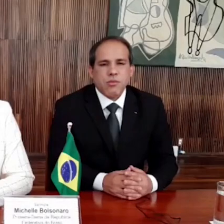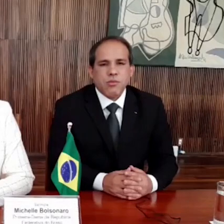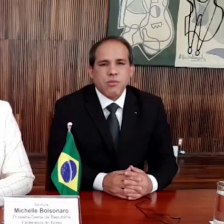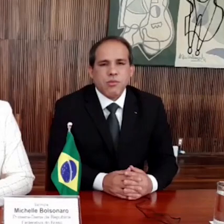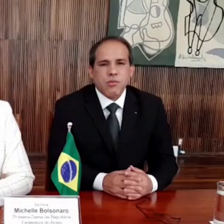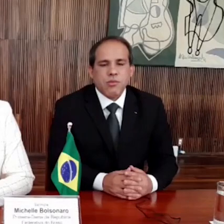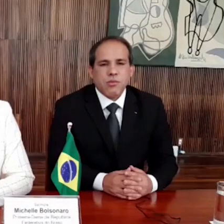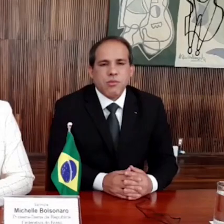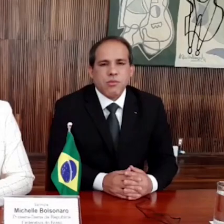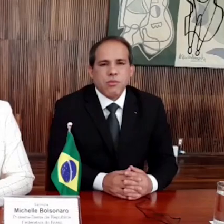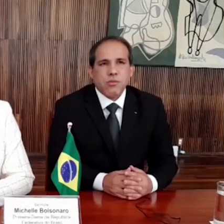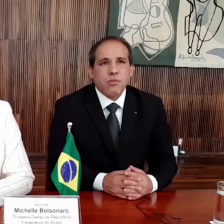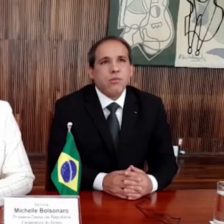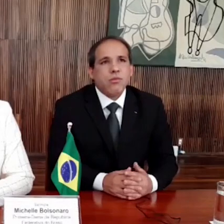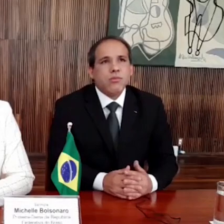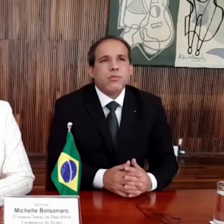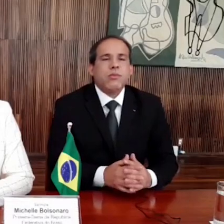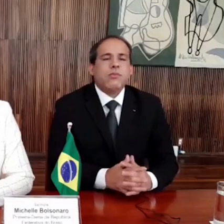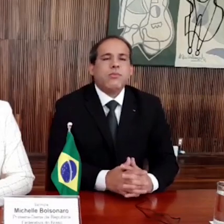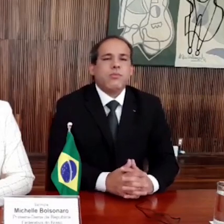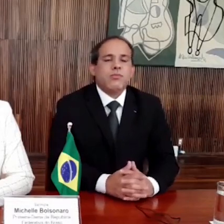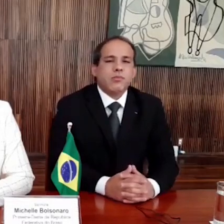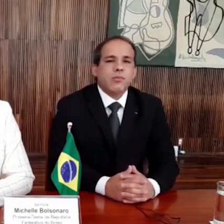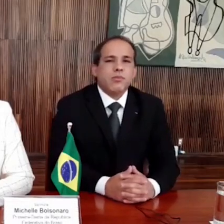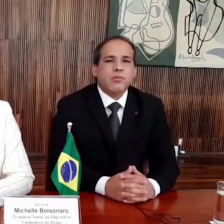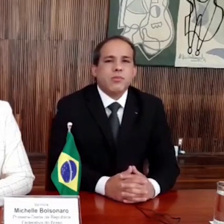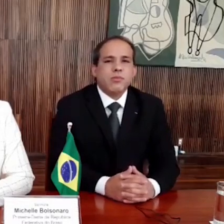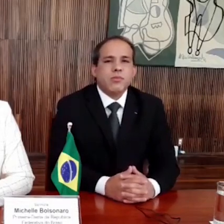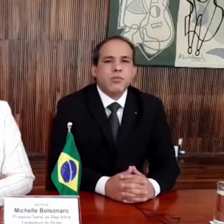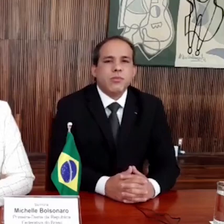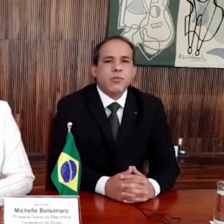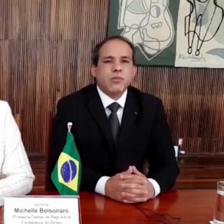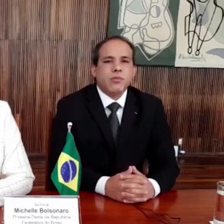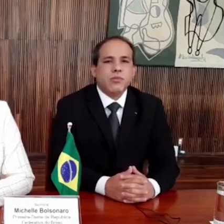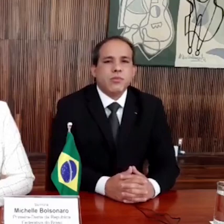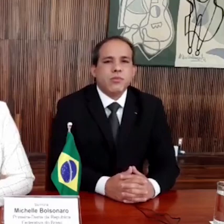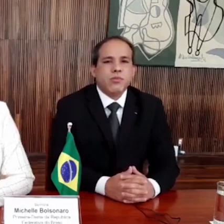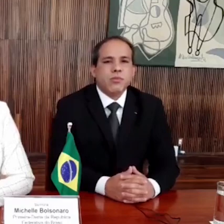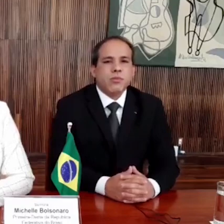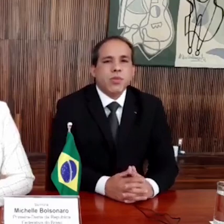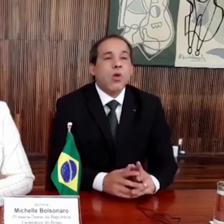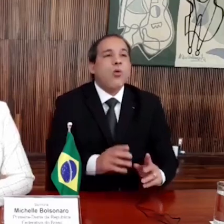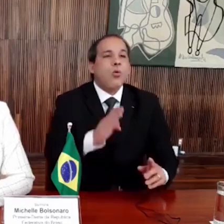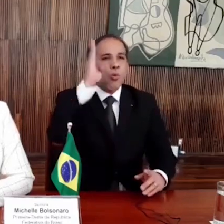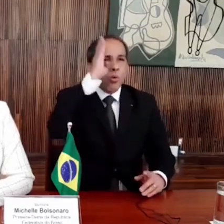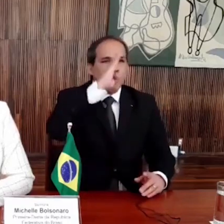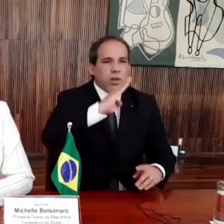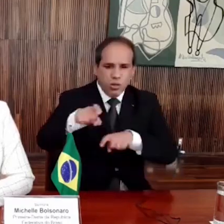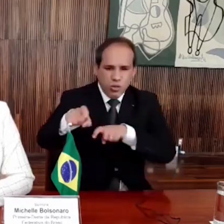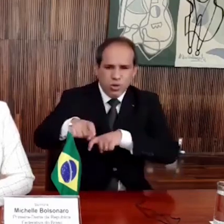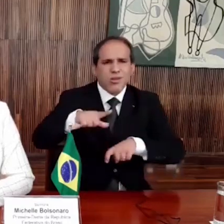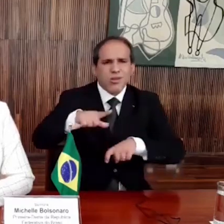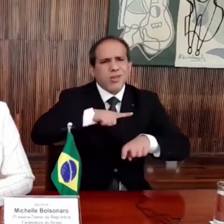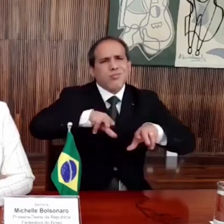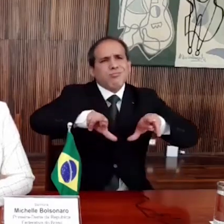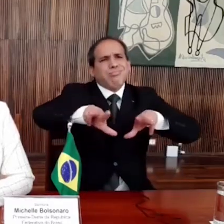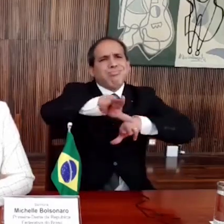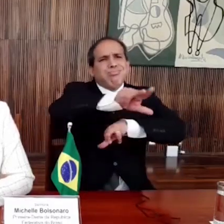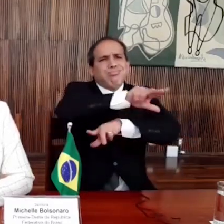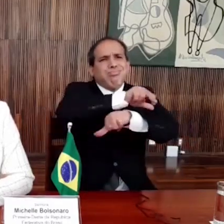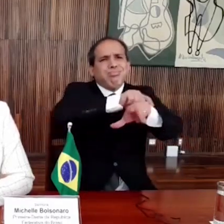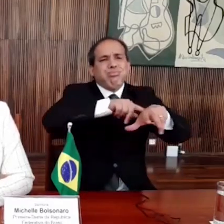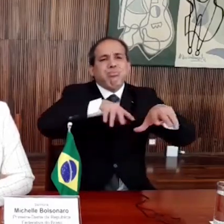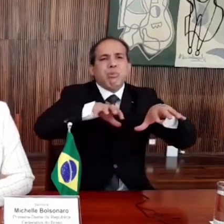los recursos financieros y productivos a estas mujeres. O Brasil rural é diverso, composto